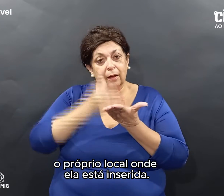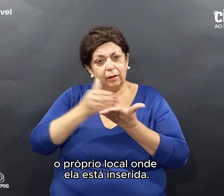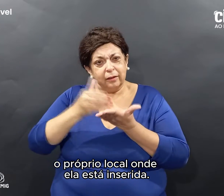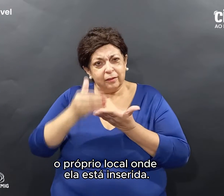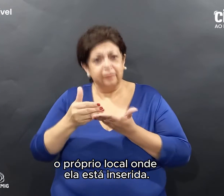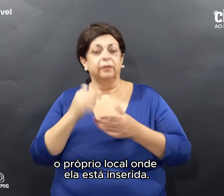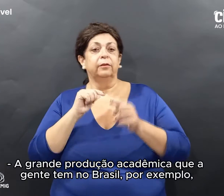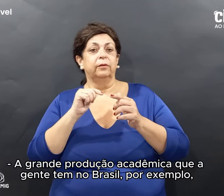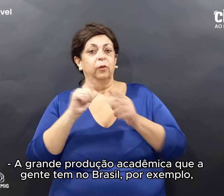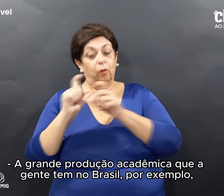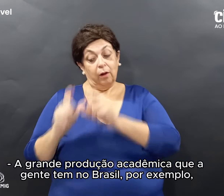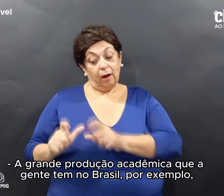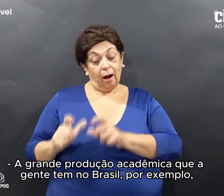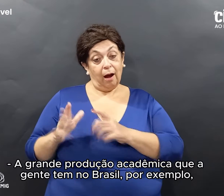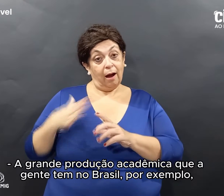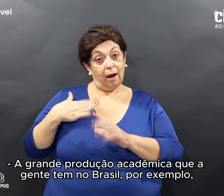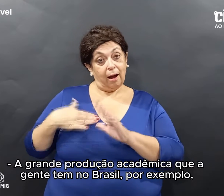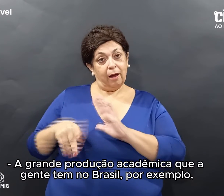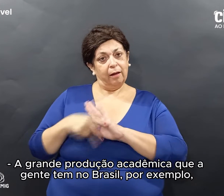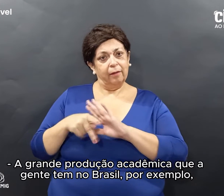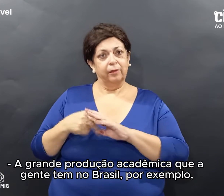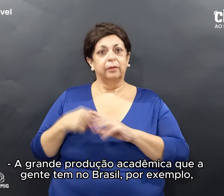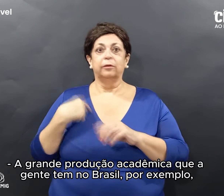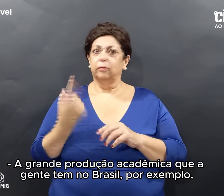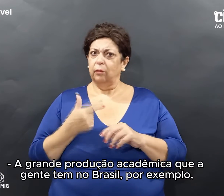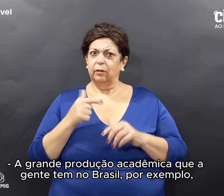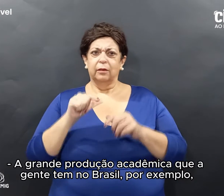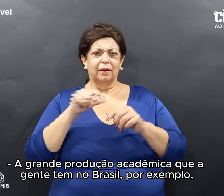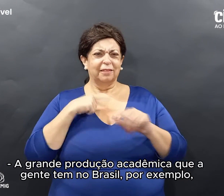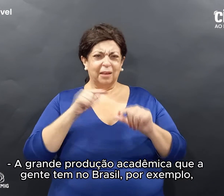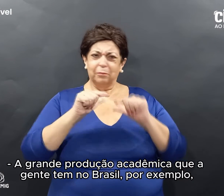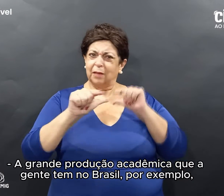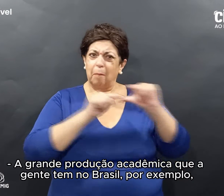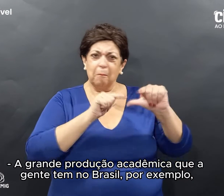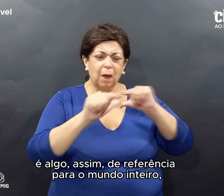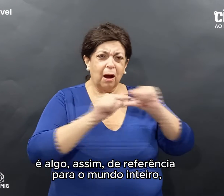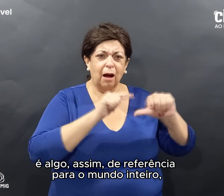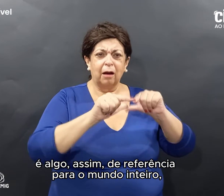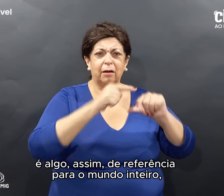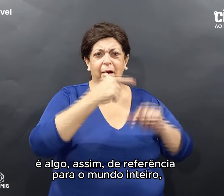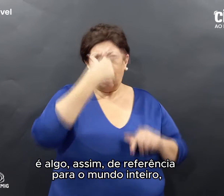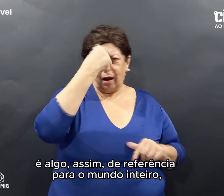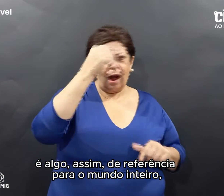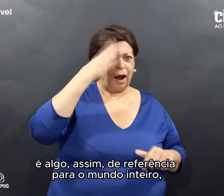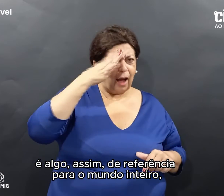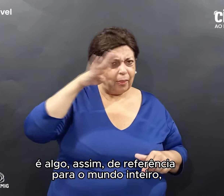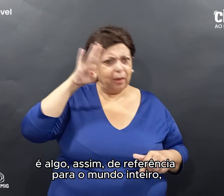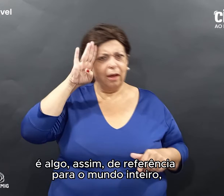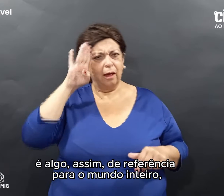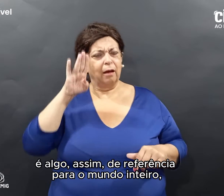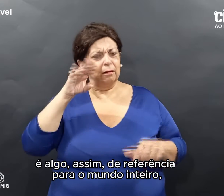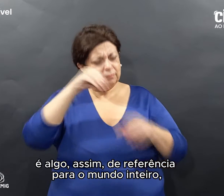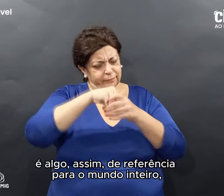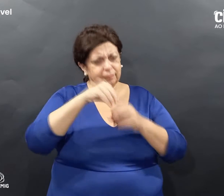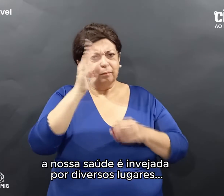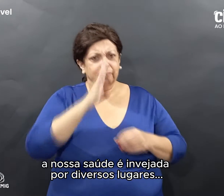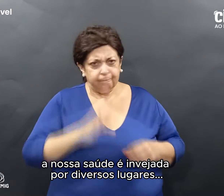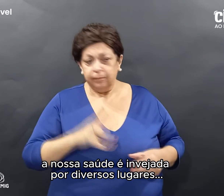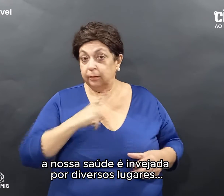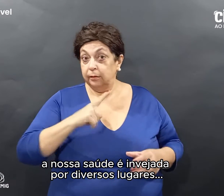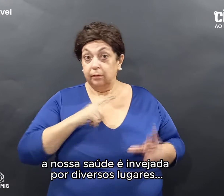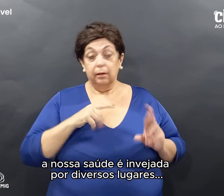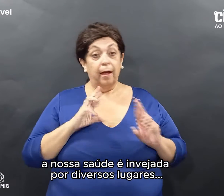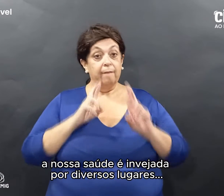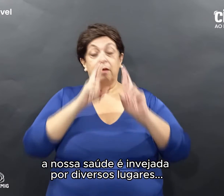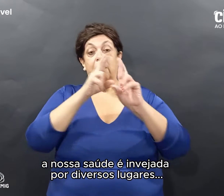local onde ela está inserida. A grande produção acadêmica que a gente tem no Brasil, por exemplo, é algo assim de referência para o mundo inteiro. A